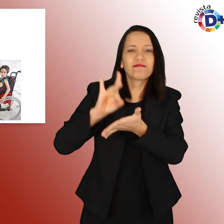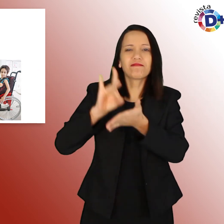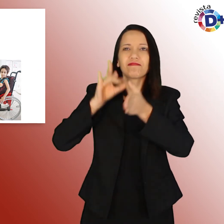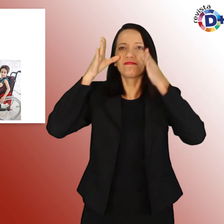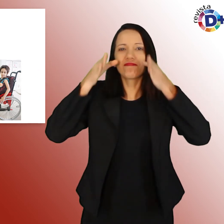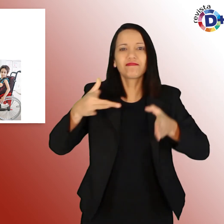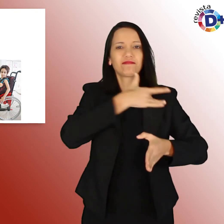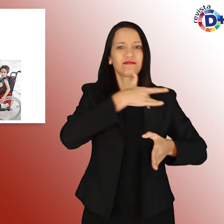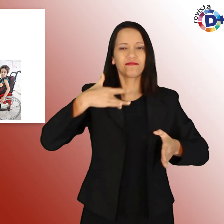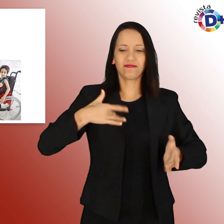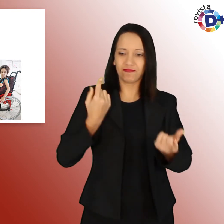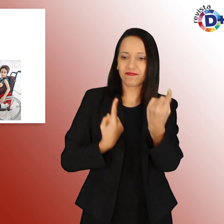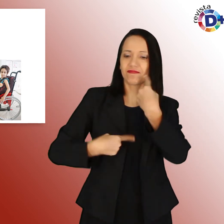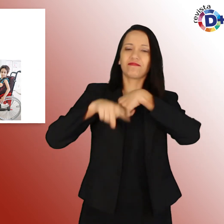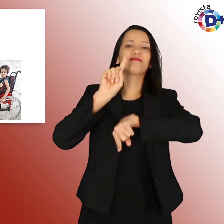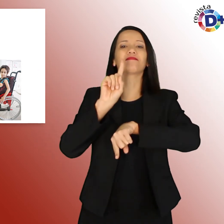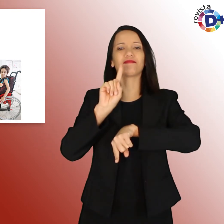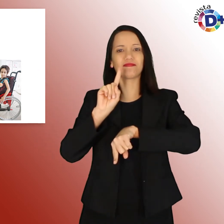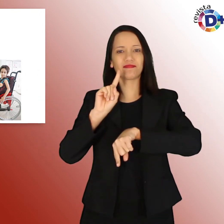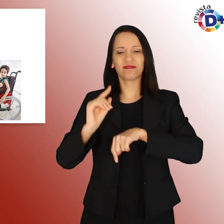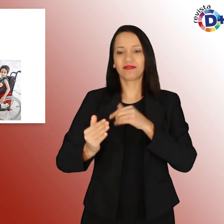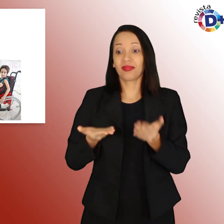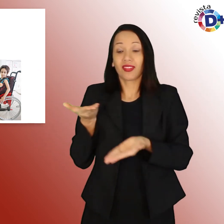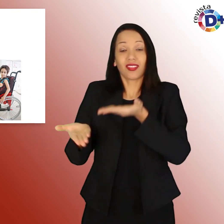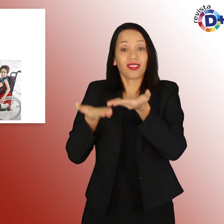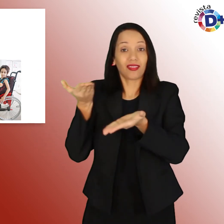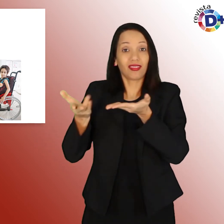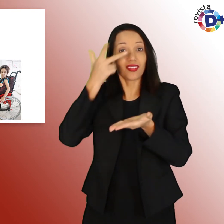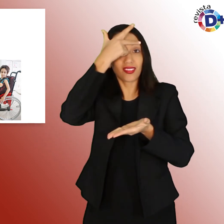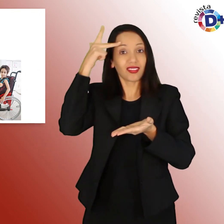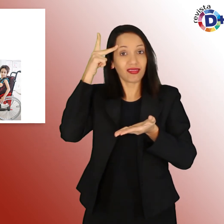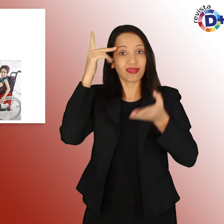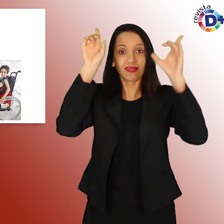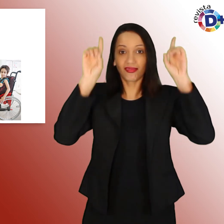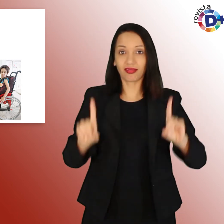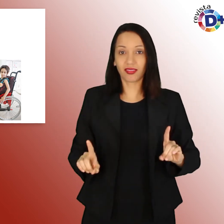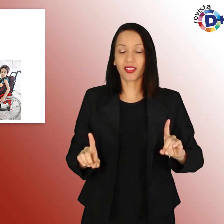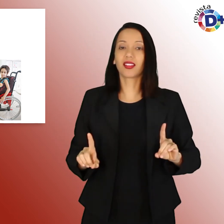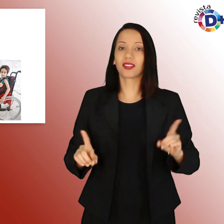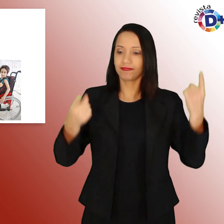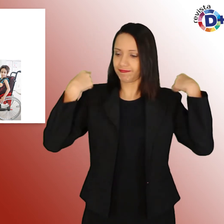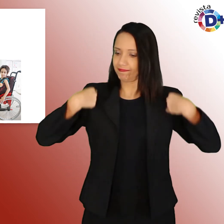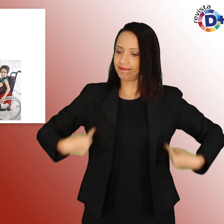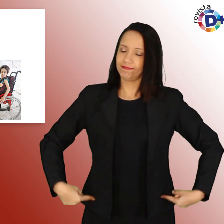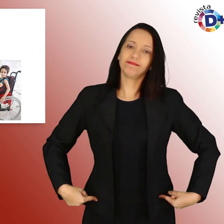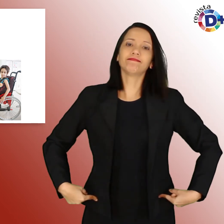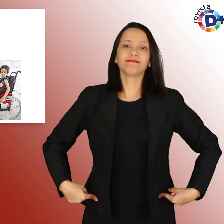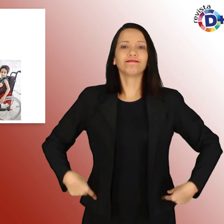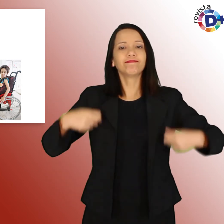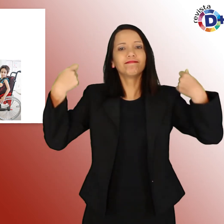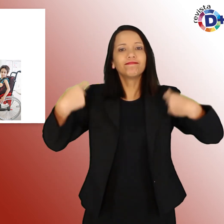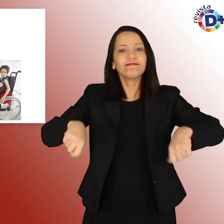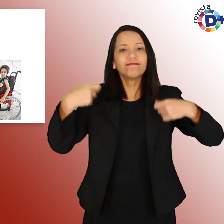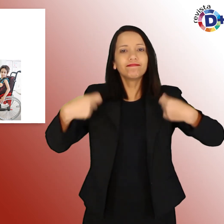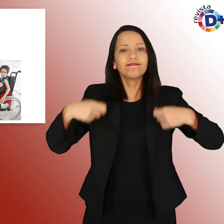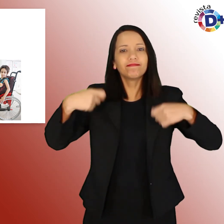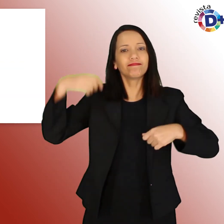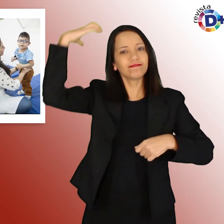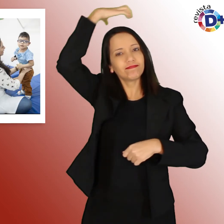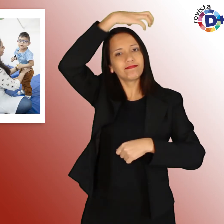habilitação de pessoas com deficiências físicas e necessidades neuroortopédicas,